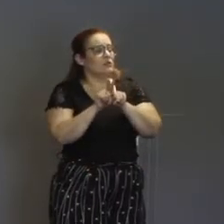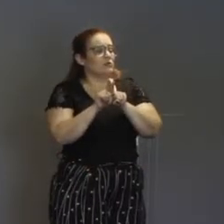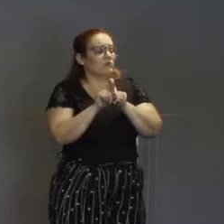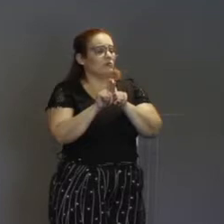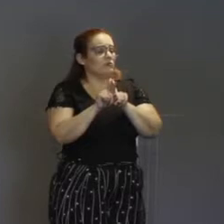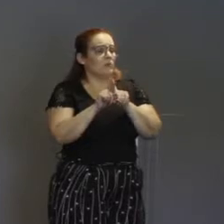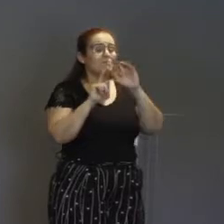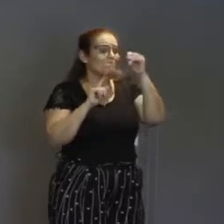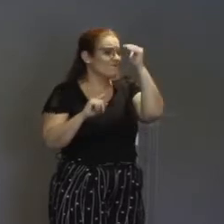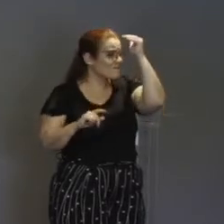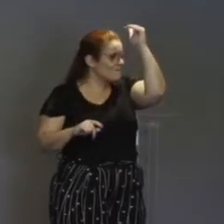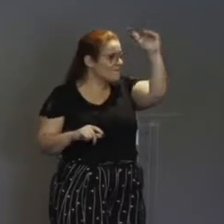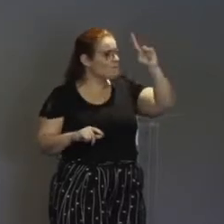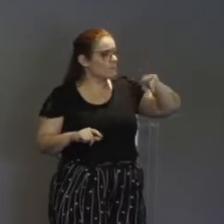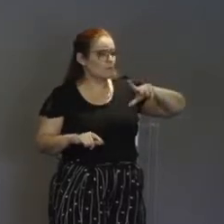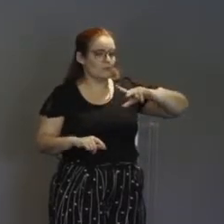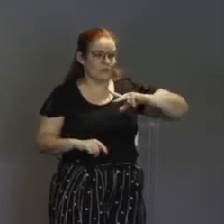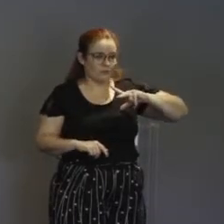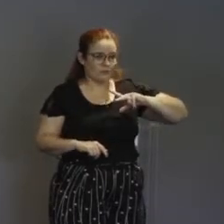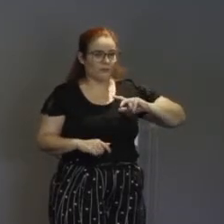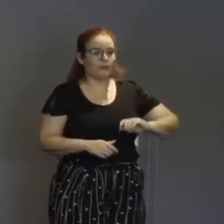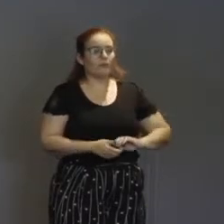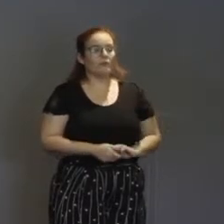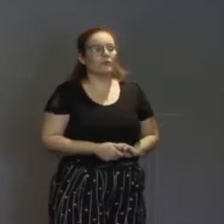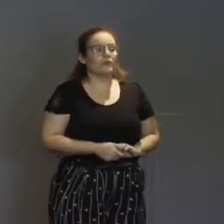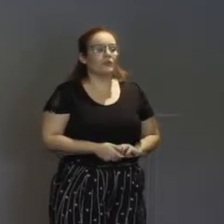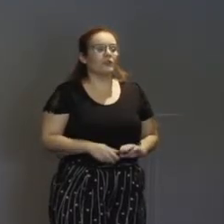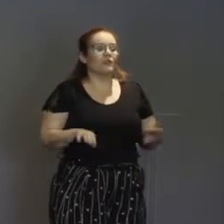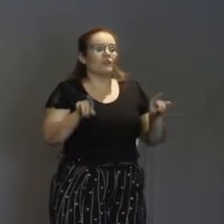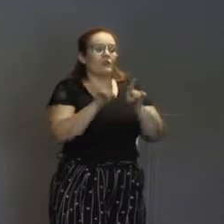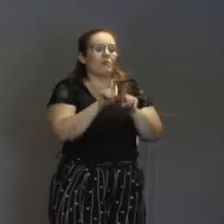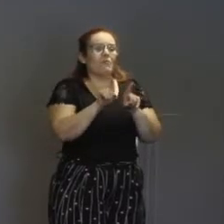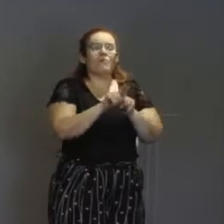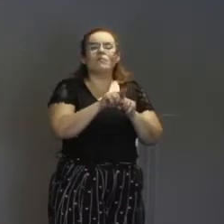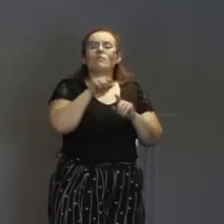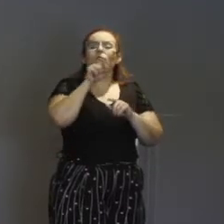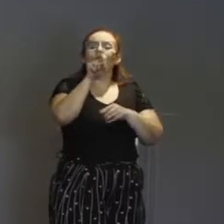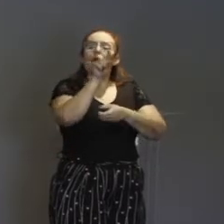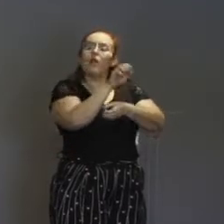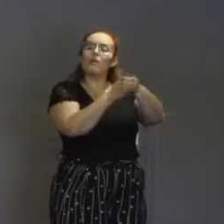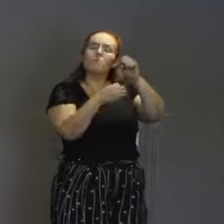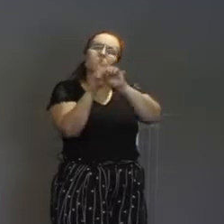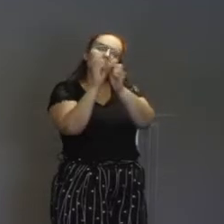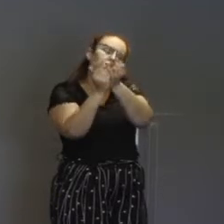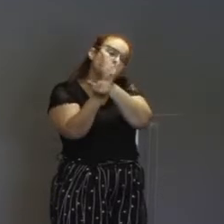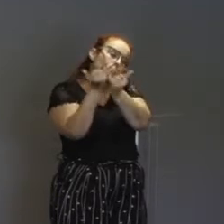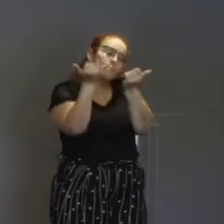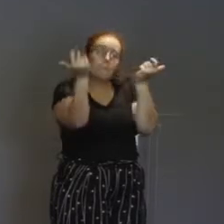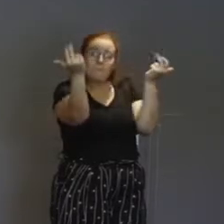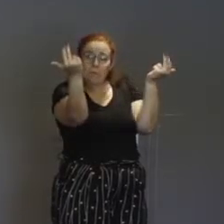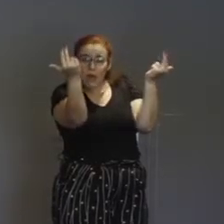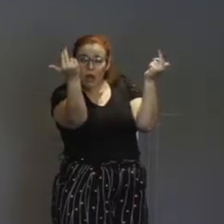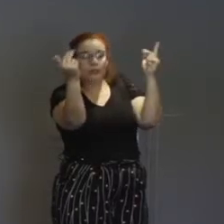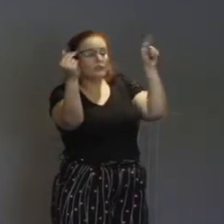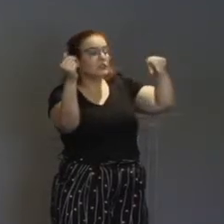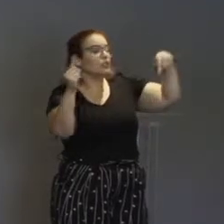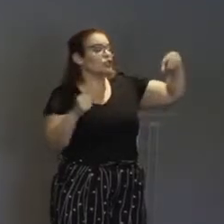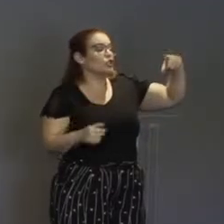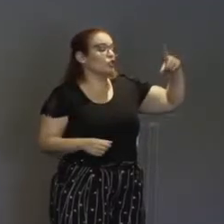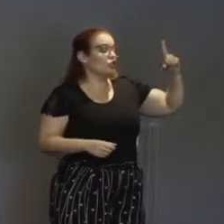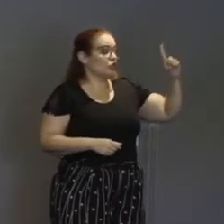privadas. E o laboratório mais icônico que a gente tem de inovação em governo, que é o Mind Lab da Dinamarca, é um dos mais